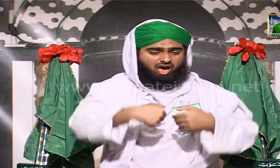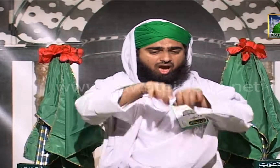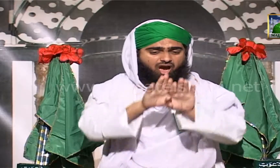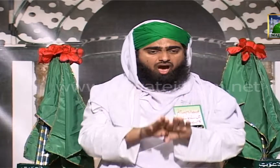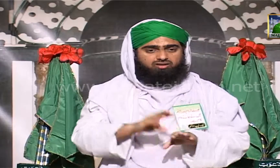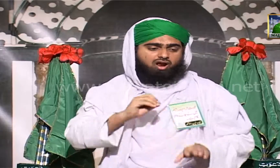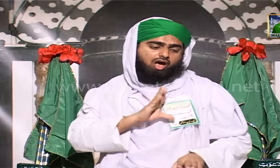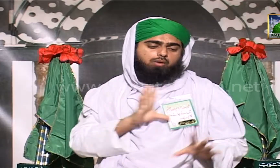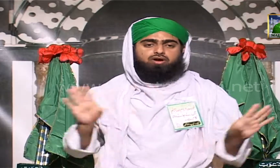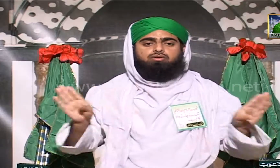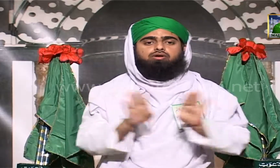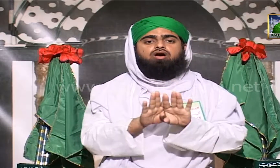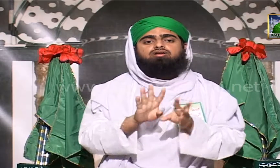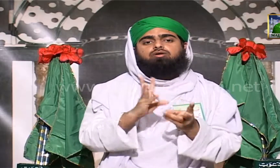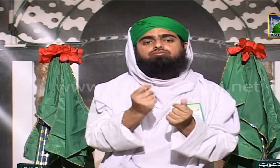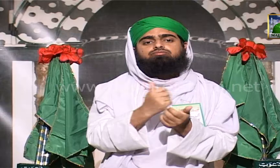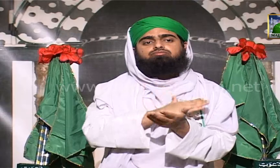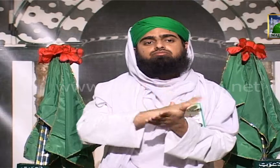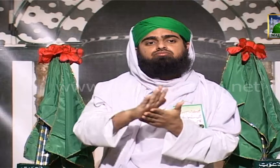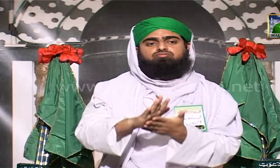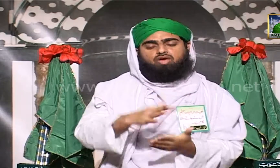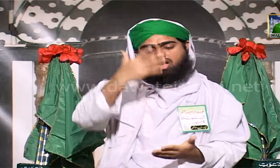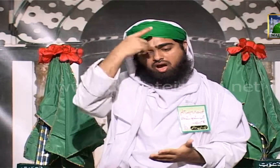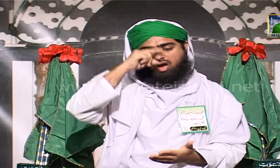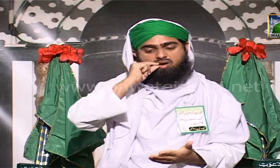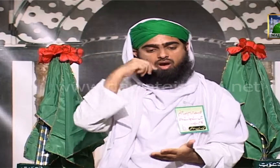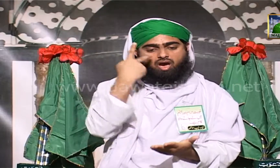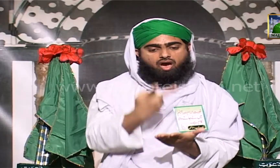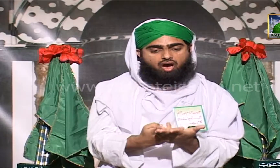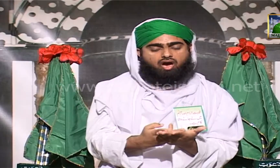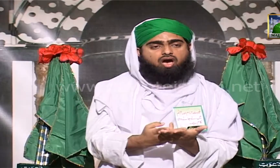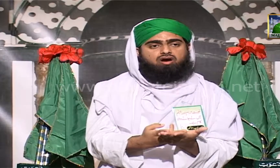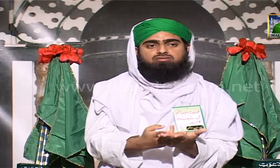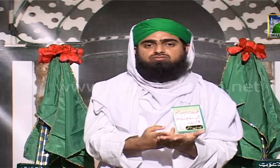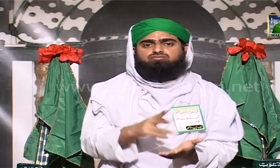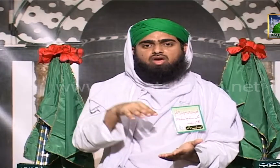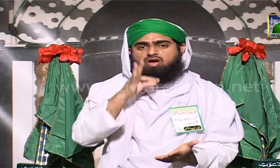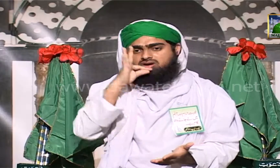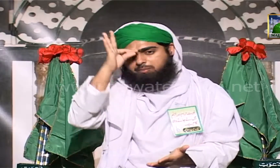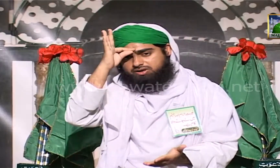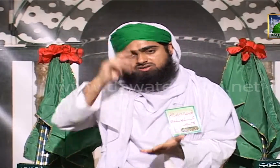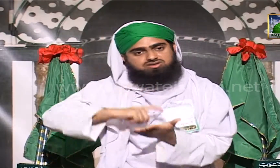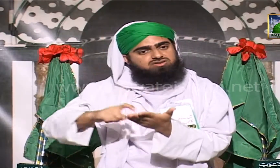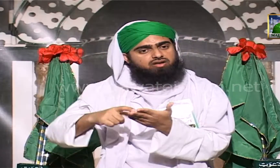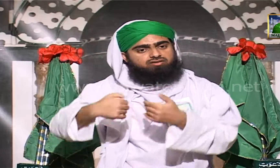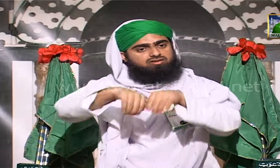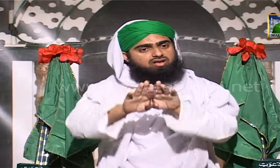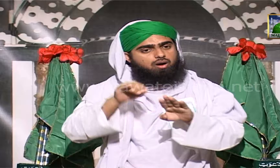ہے. وہاں بندے کو، عام بندے کو عمل کی اجازت نہیں ہوگی. جن کو ہوگی انبیاء علیہ السلام نمازیں بھی پڑھیں گے، ہے نا. جیسے